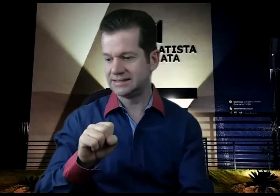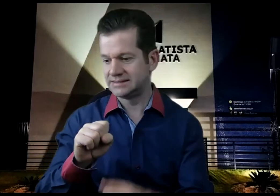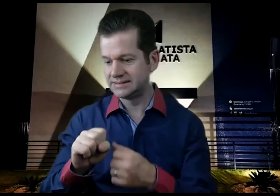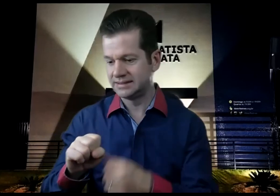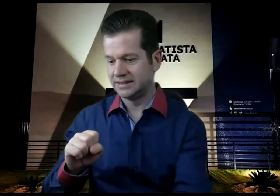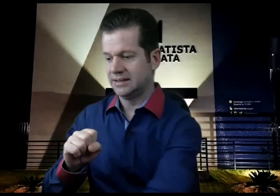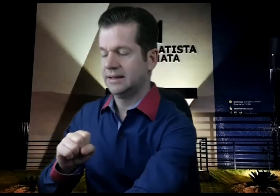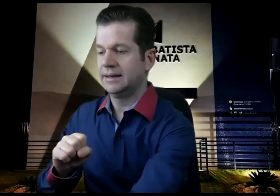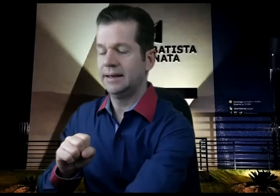Esdras.